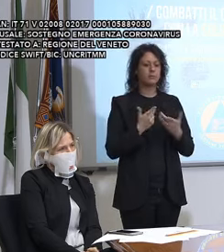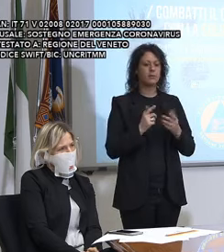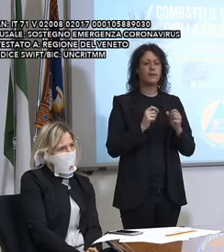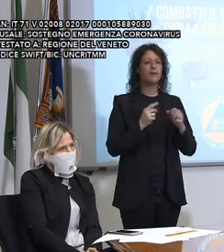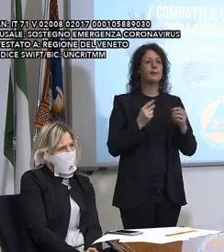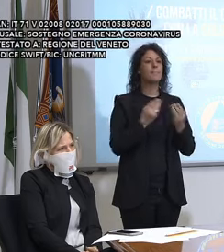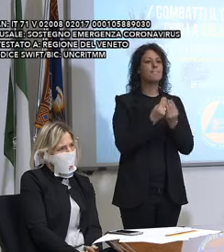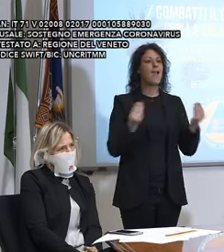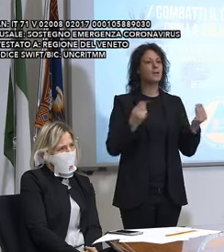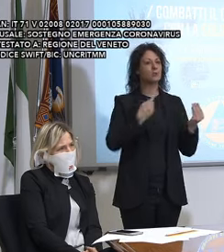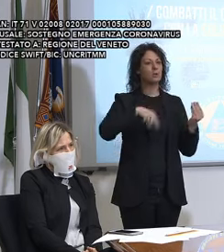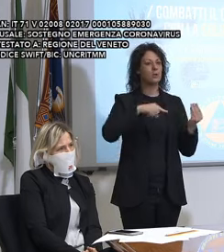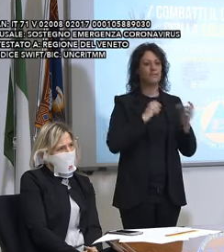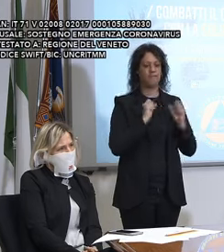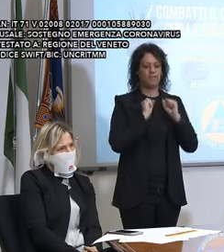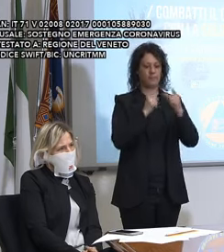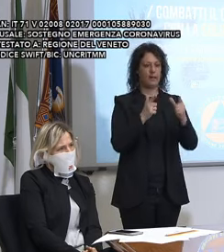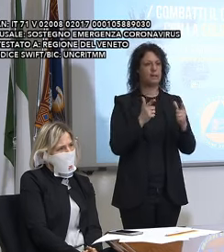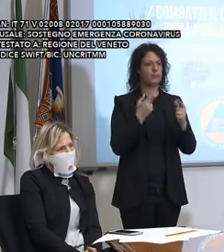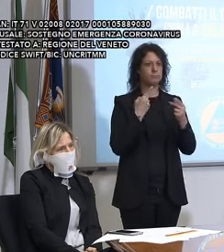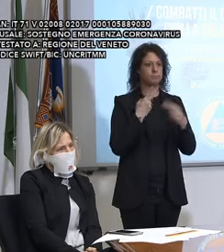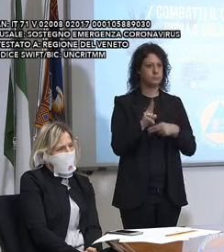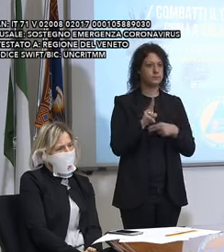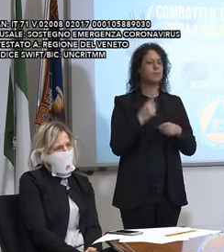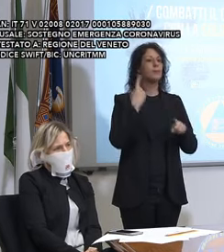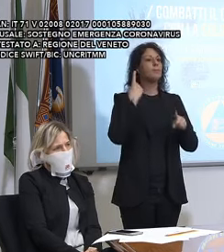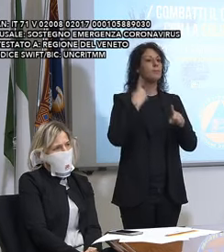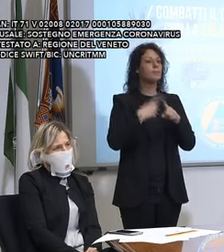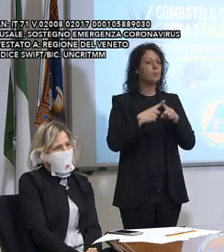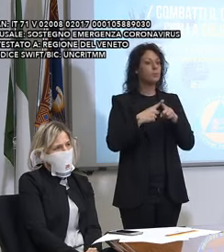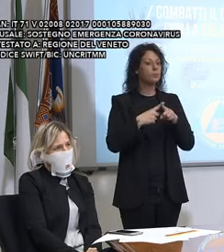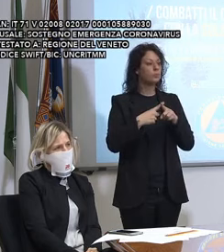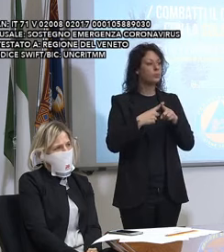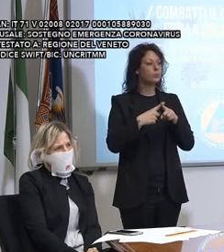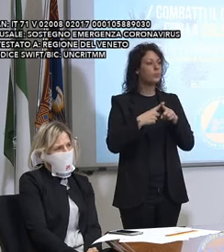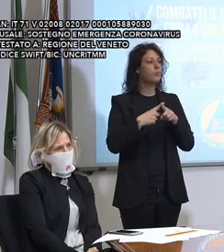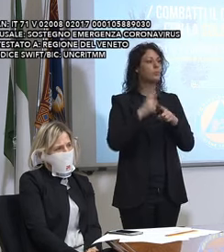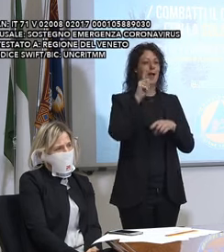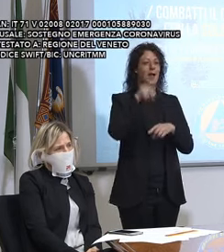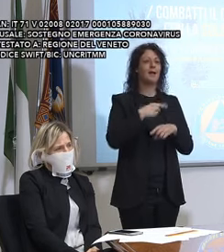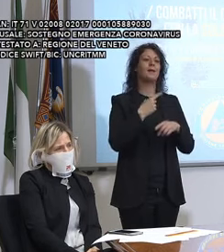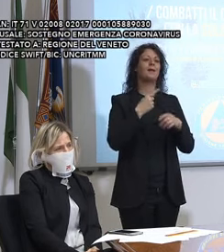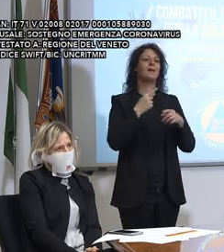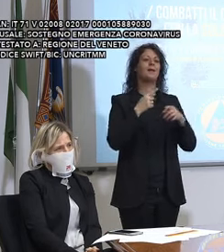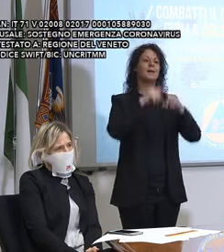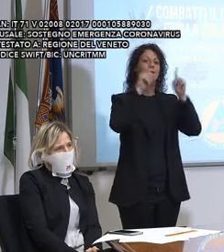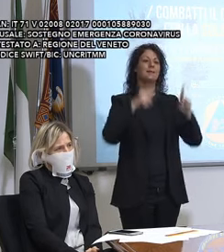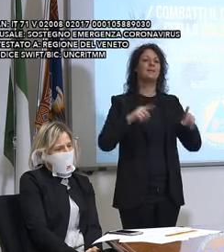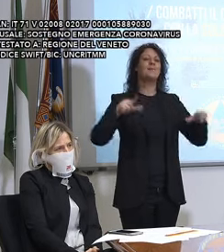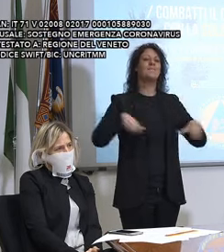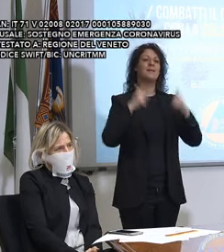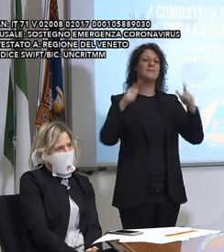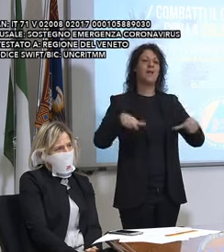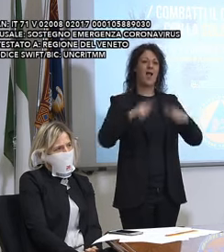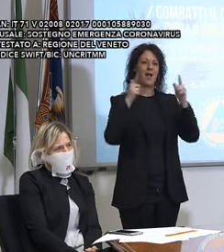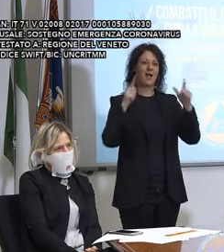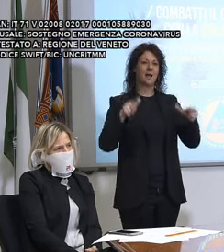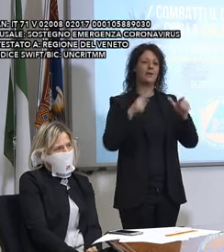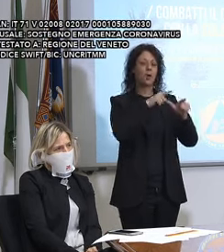mercato, e in più i center garden e i consorzi, i vivai, adesso hanno riaperto